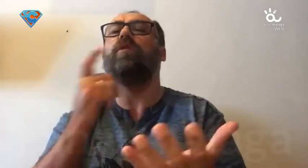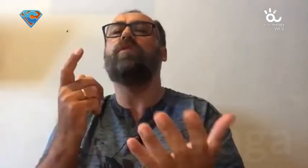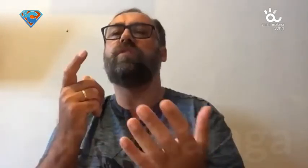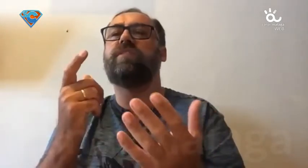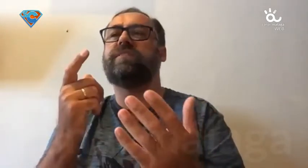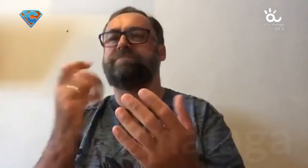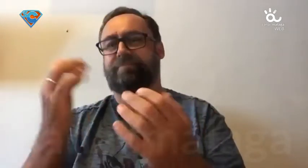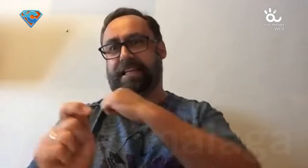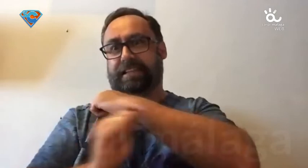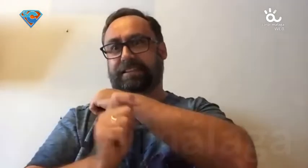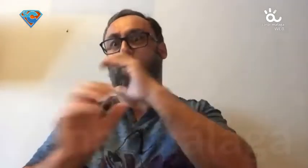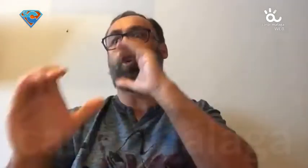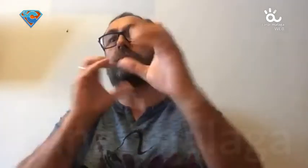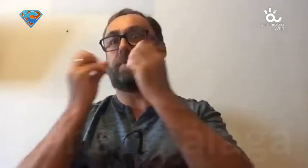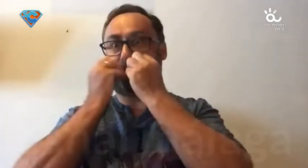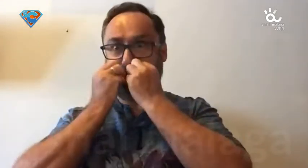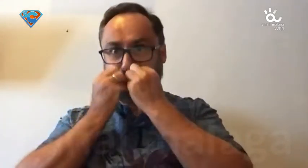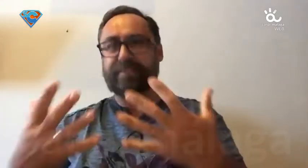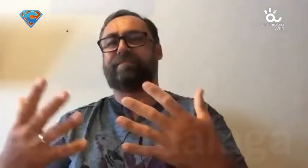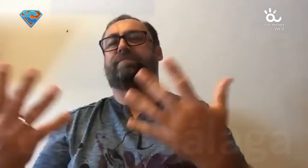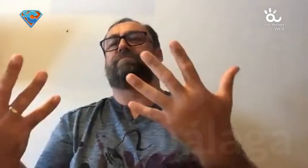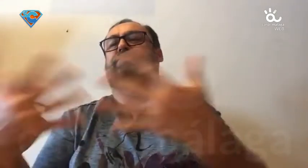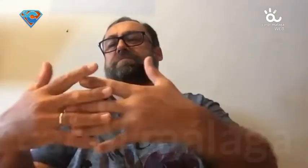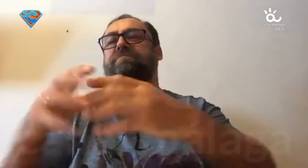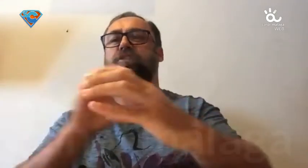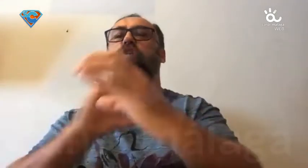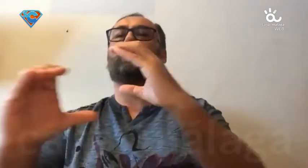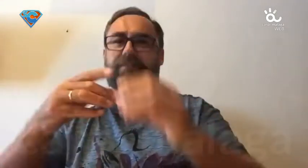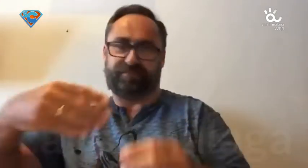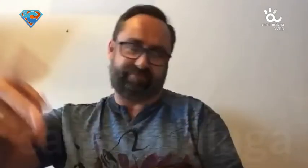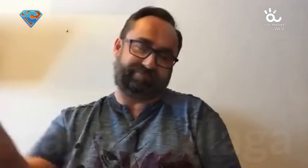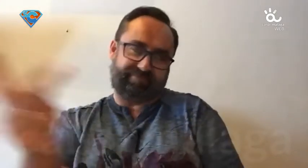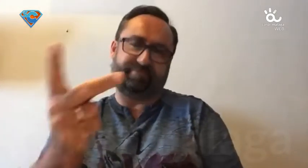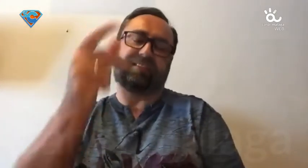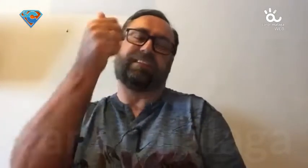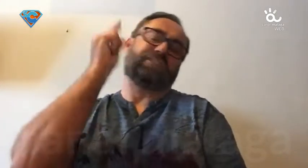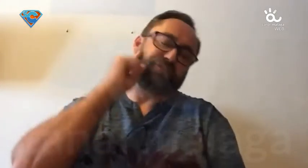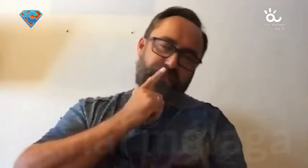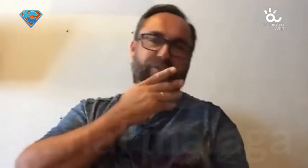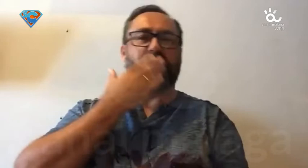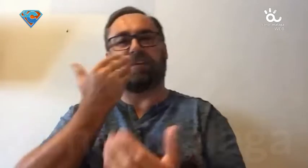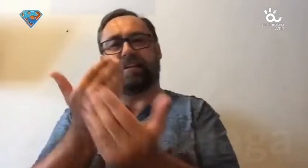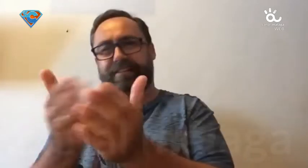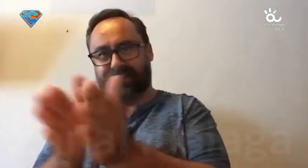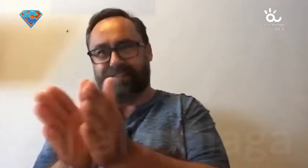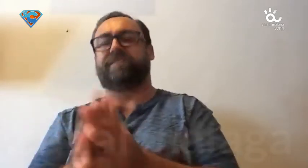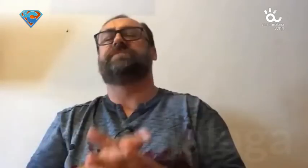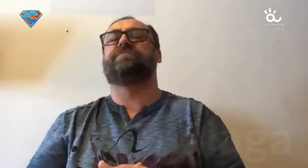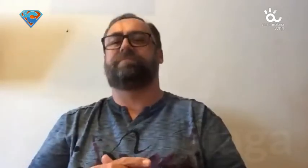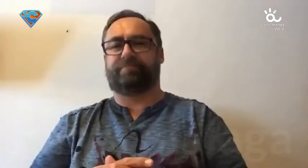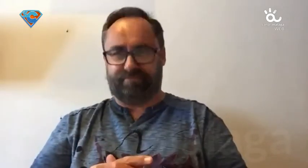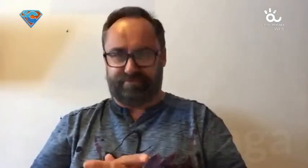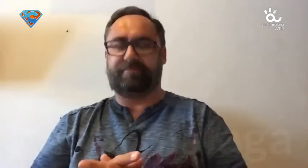es que, bueno, de que la comunicación sea buena, entonces dar una estrategia de